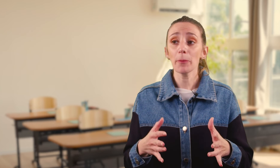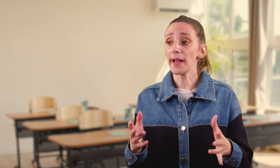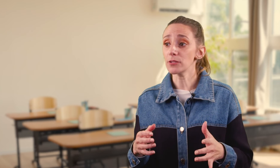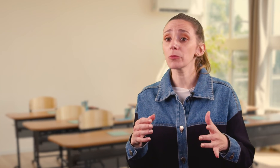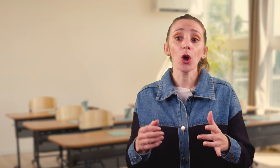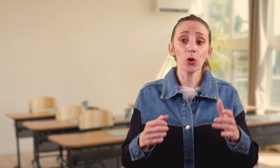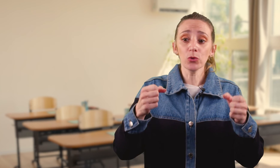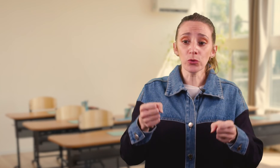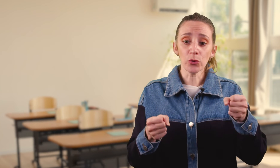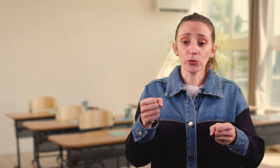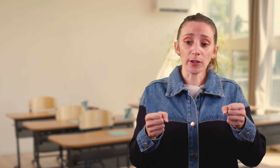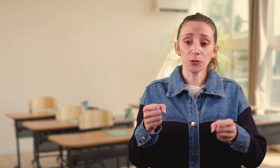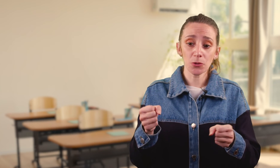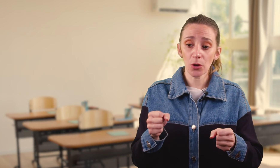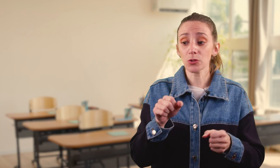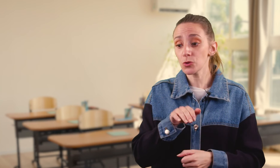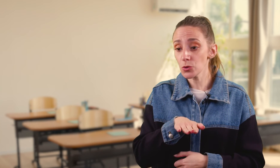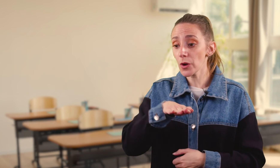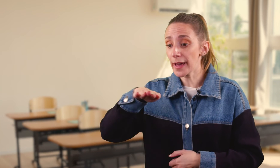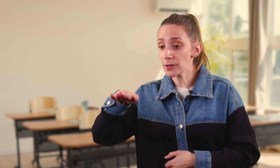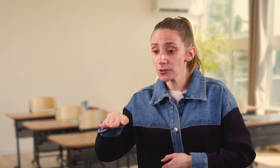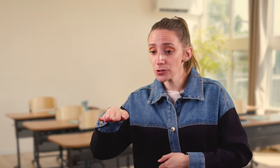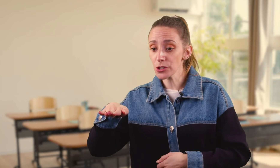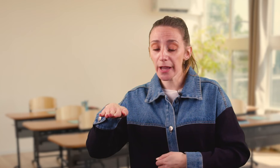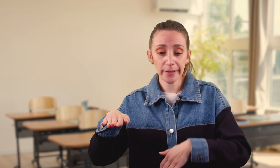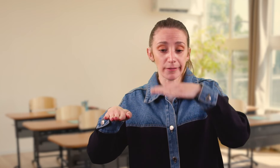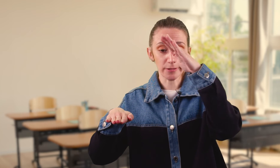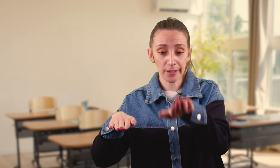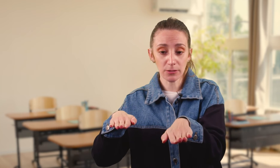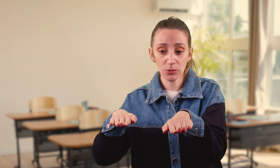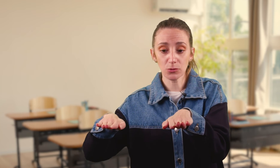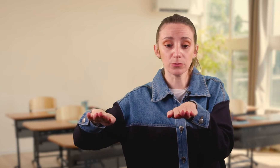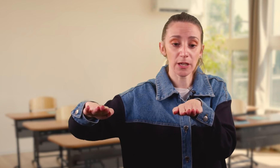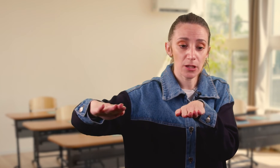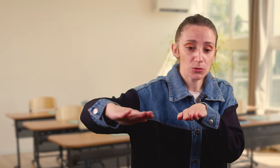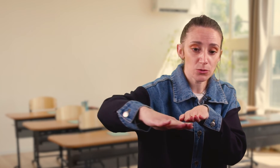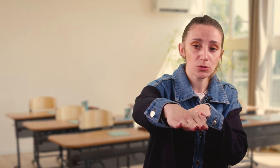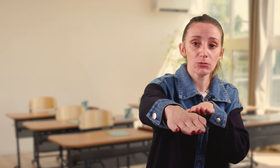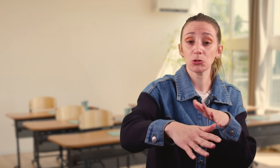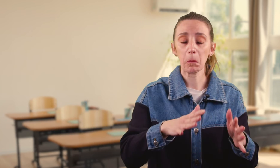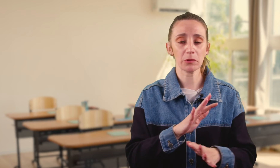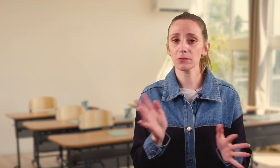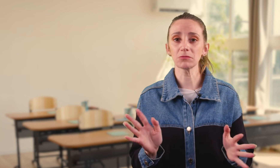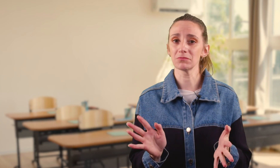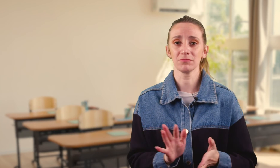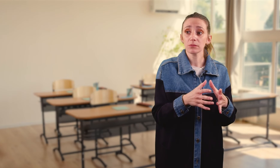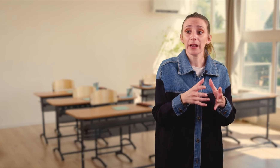par exemple, une voiture sur la gauche est en train de doubler une autre voiture. Non, la